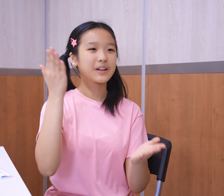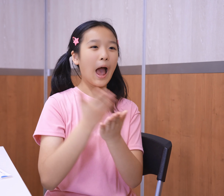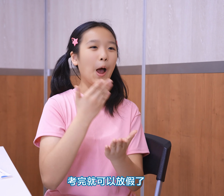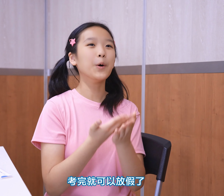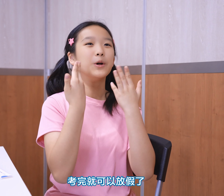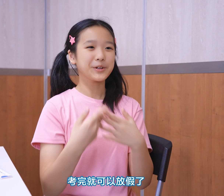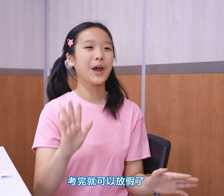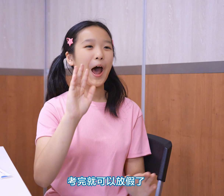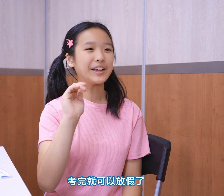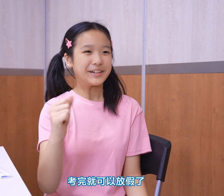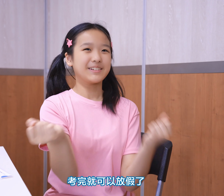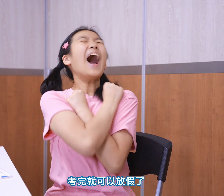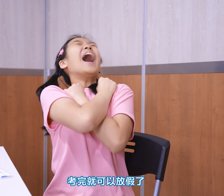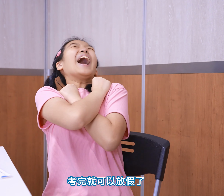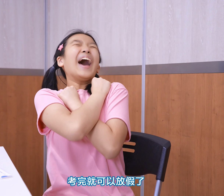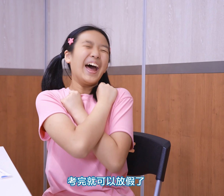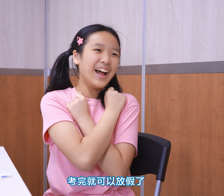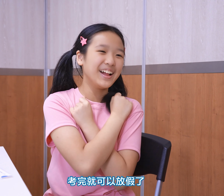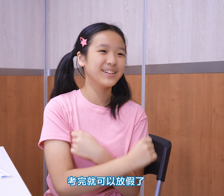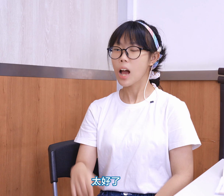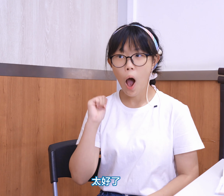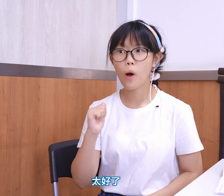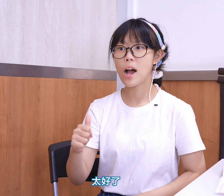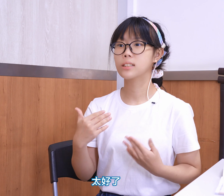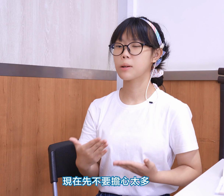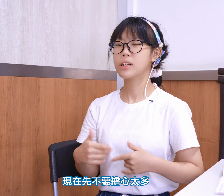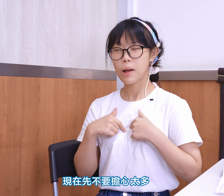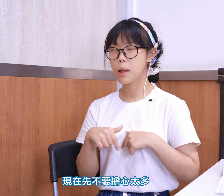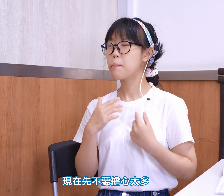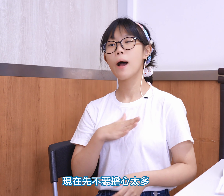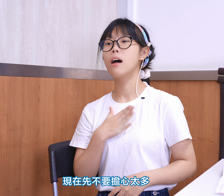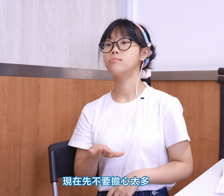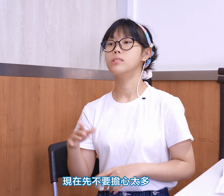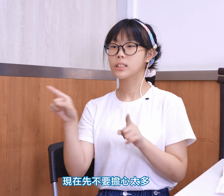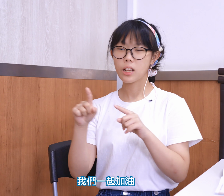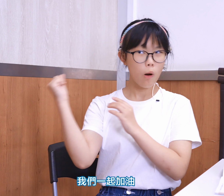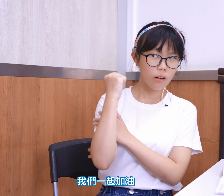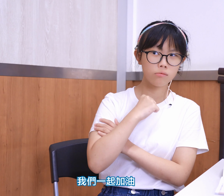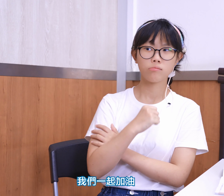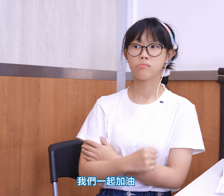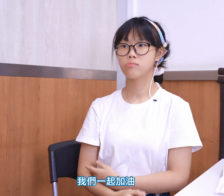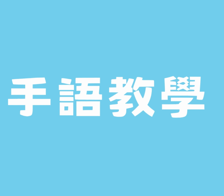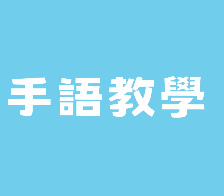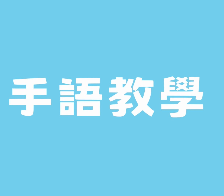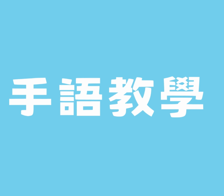考完就可以放假啦！ 太好啦，依家好似冇咁擔心啦，我哋一齊加油啊！